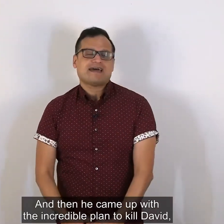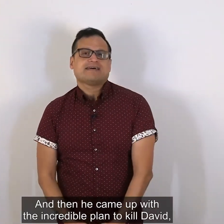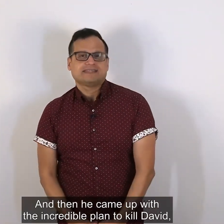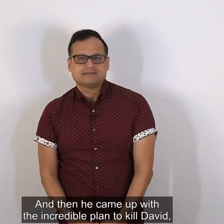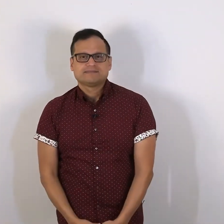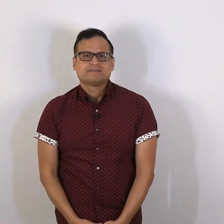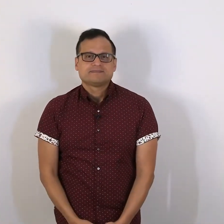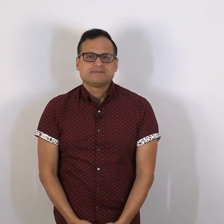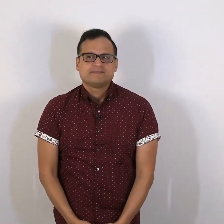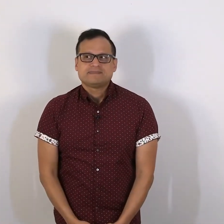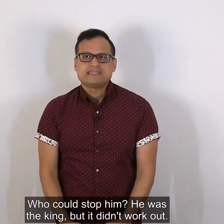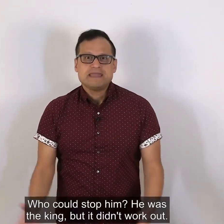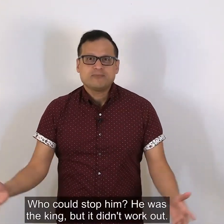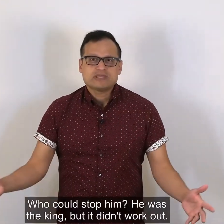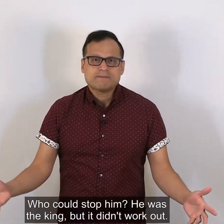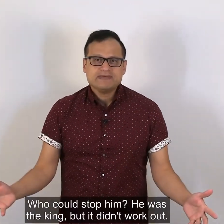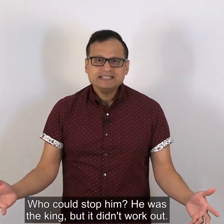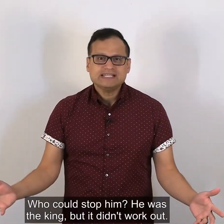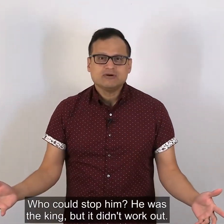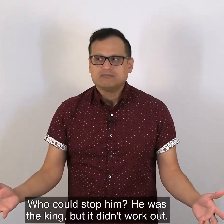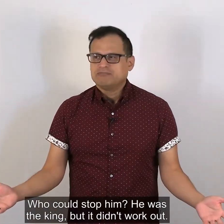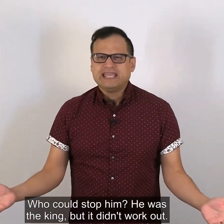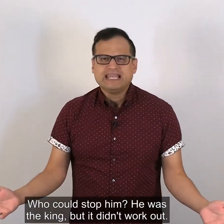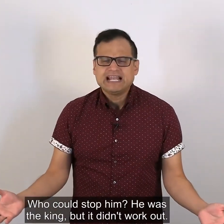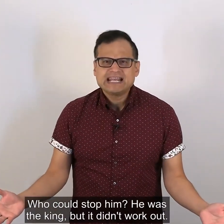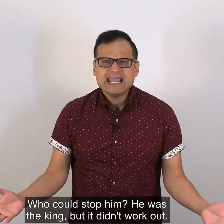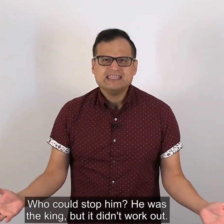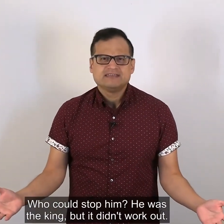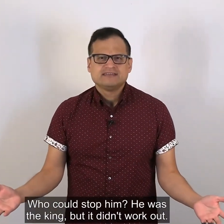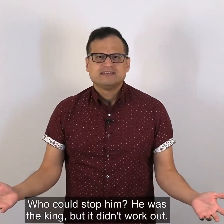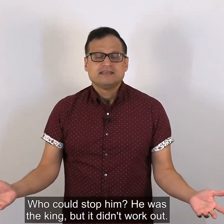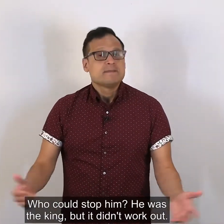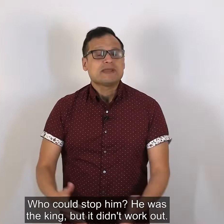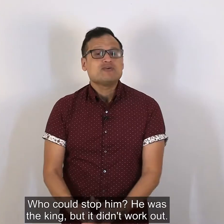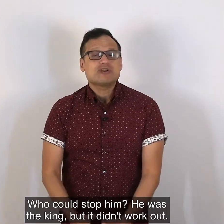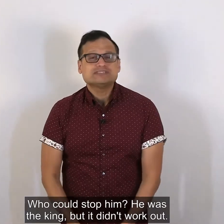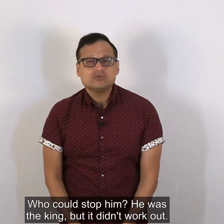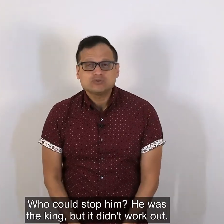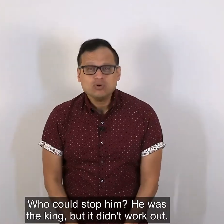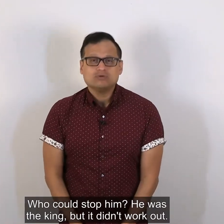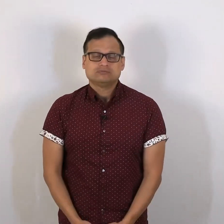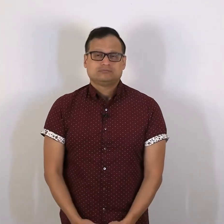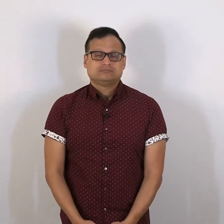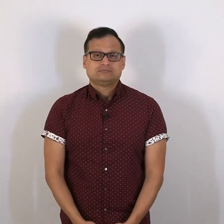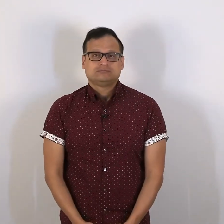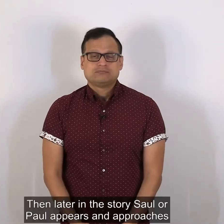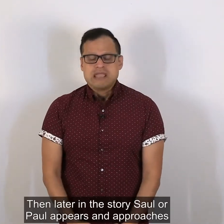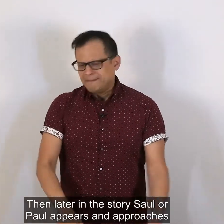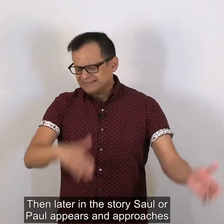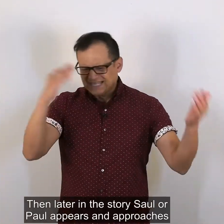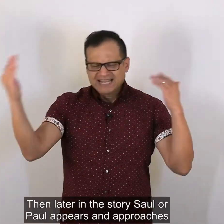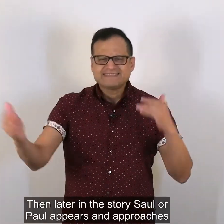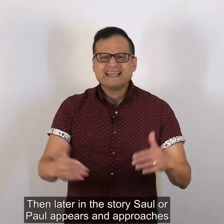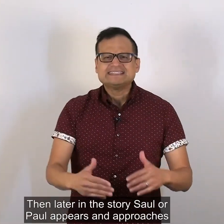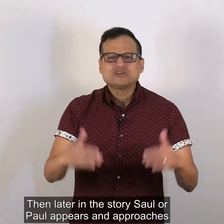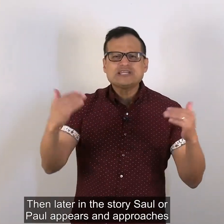David. ¿Quién podía impedírselo? Él era el rey, pero no resultó. Más adelante en la historia